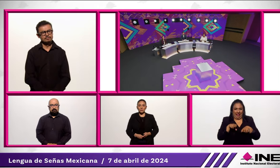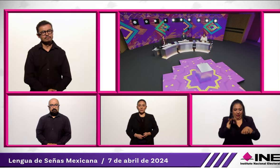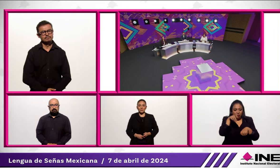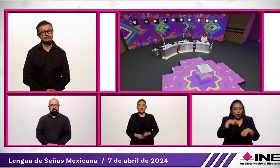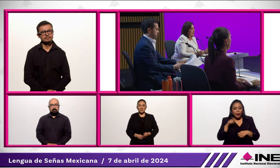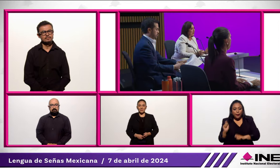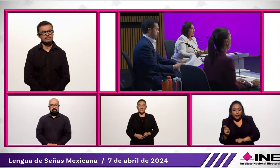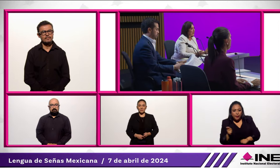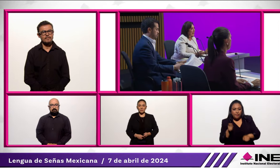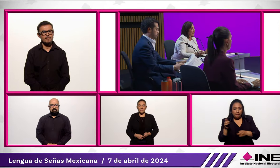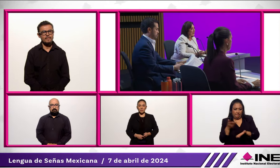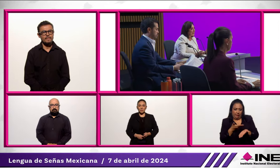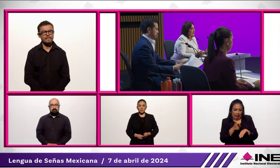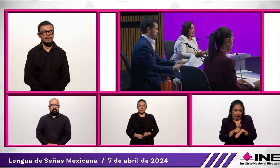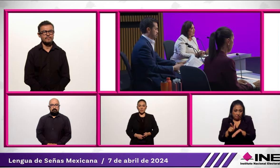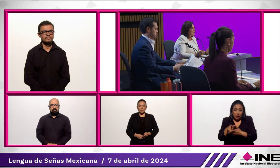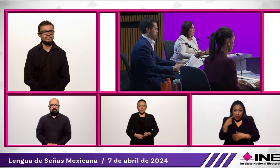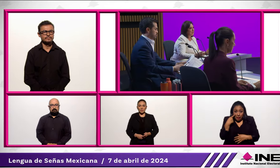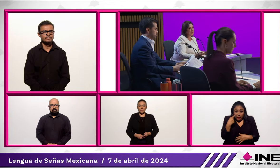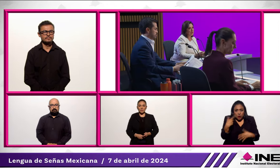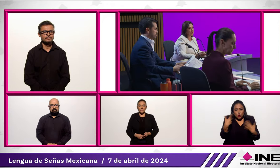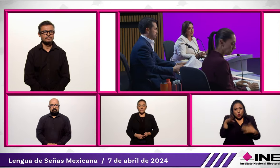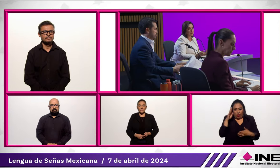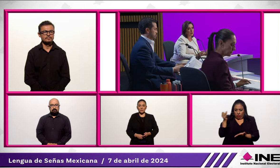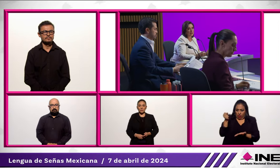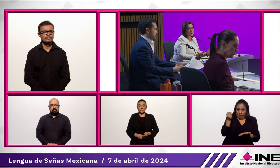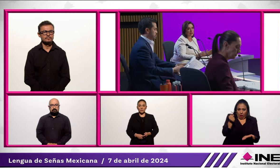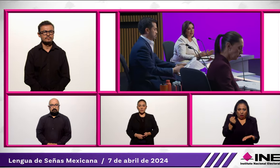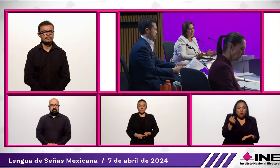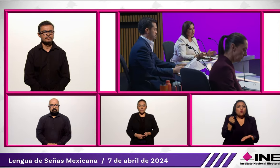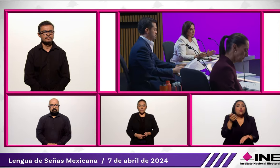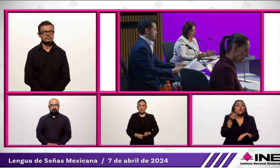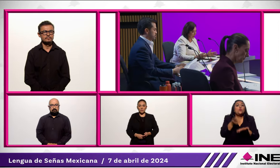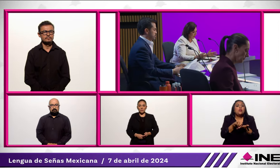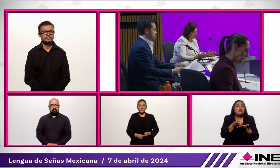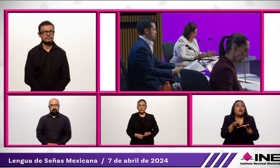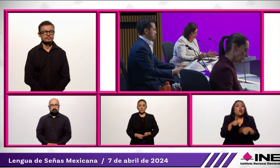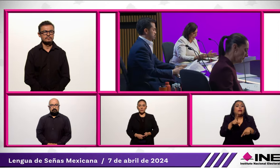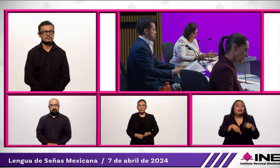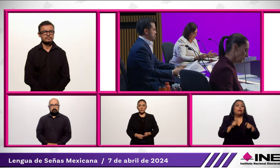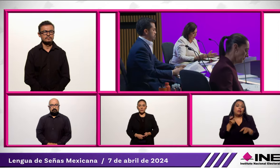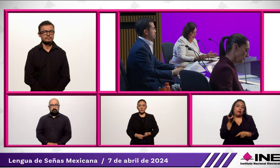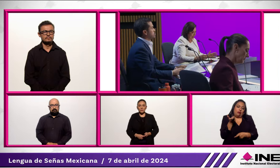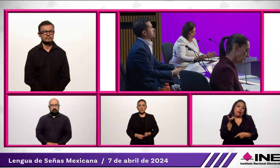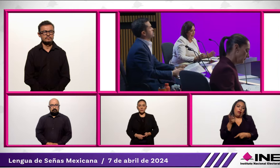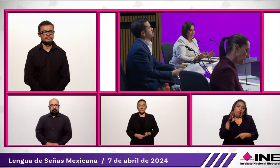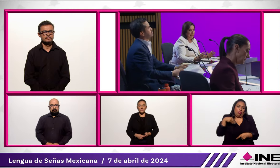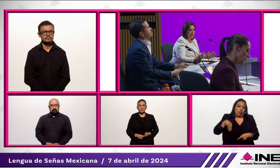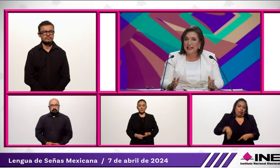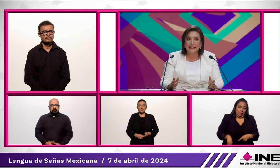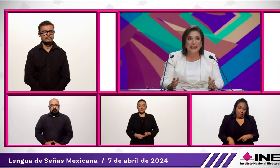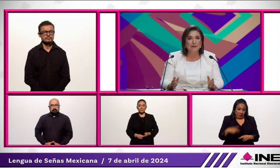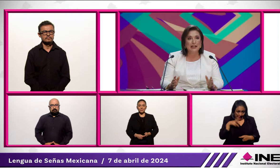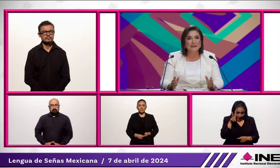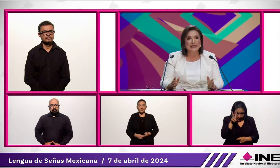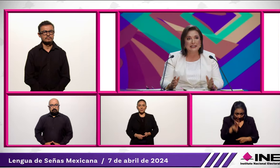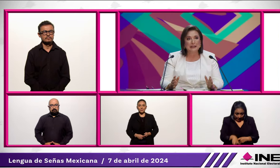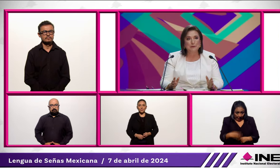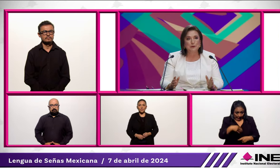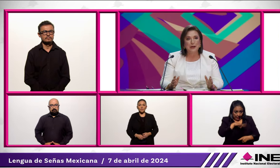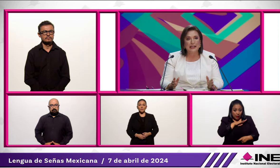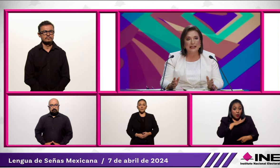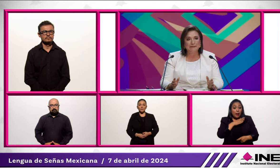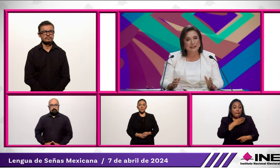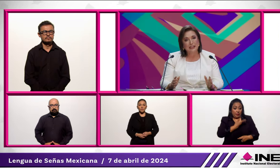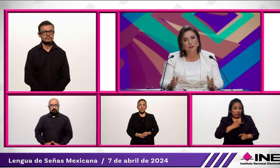para abajo, pero cuando vieron el tamaño del presupuesto, con lo único que barrieron fue con el dinero. La verdad, Claudia, el presidente